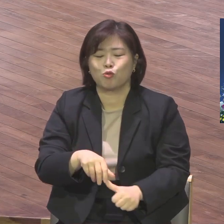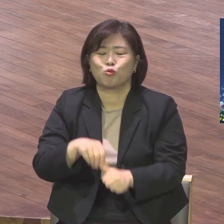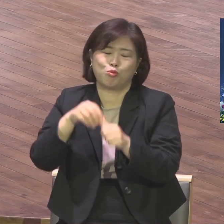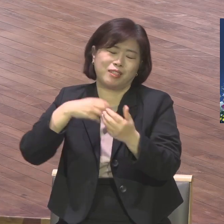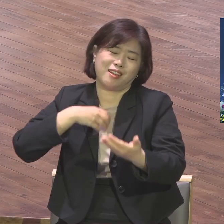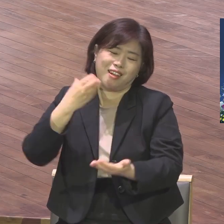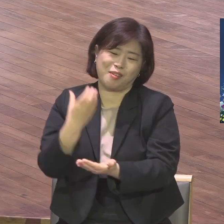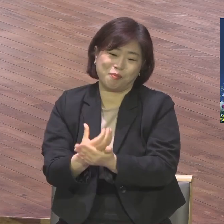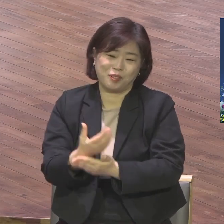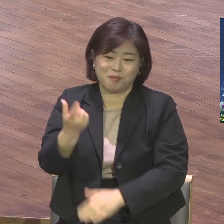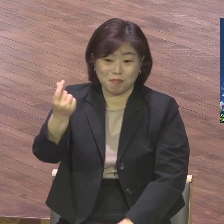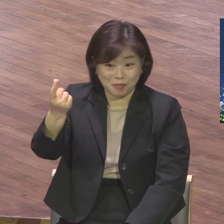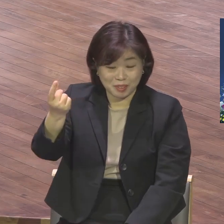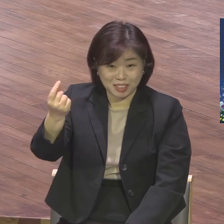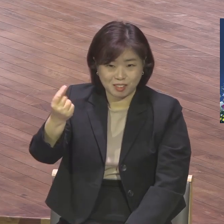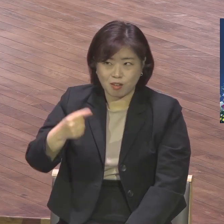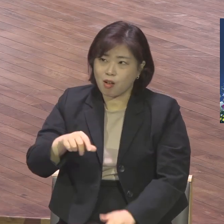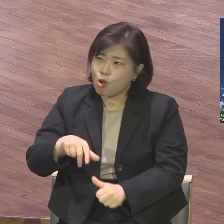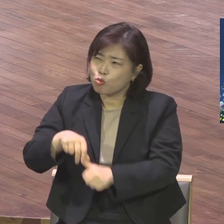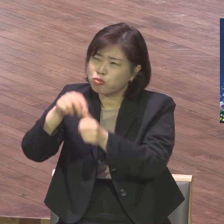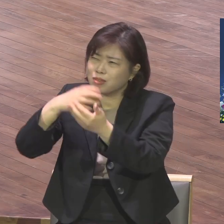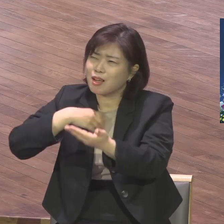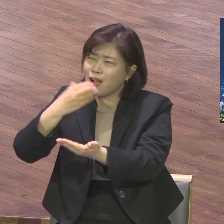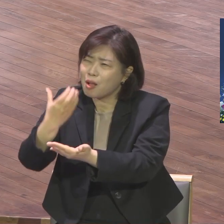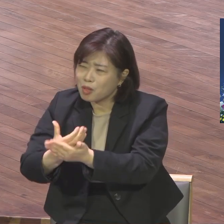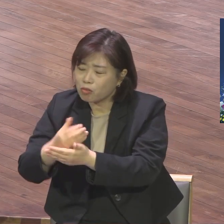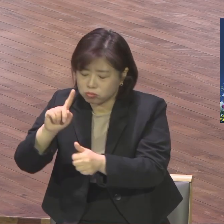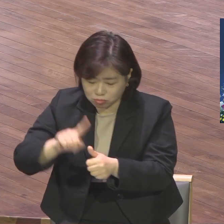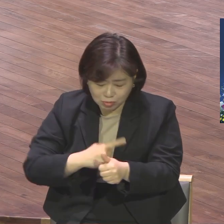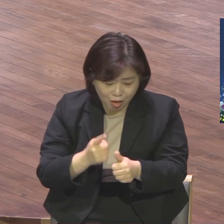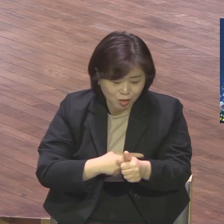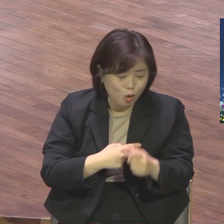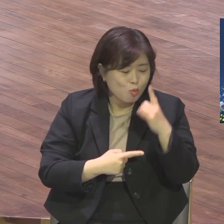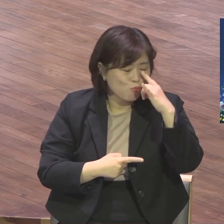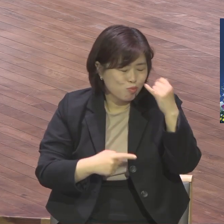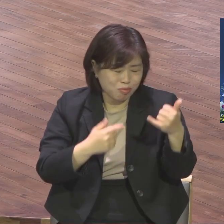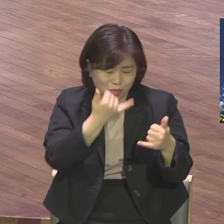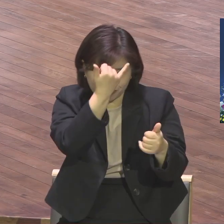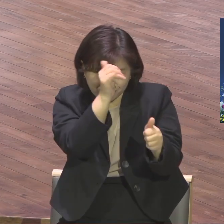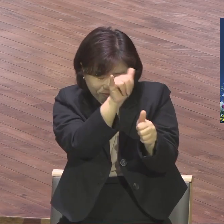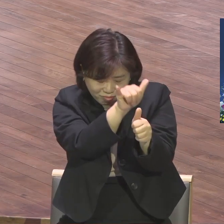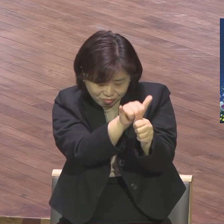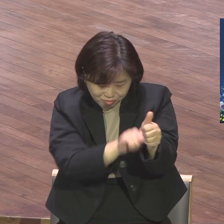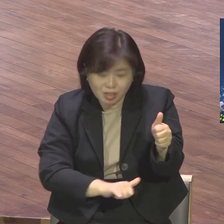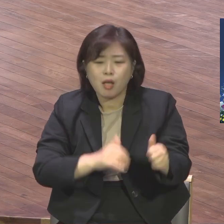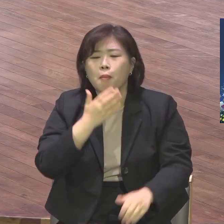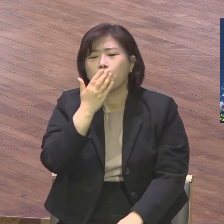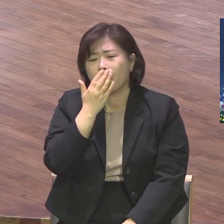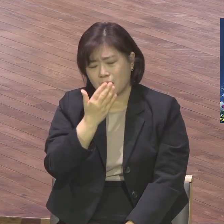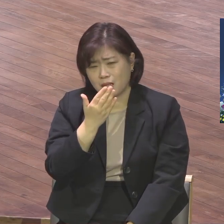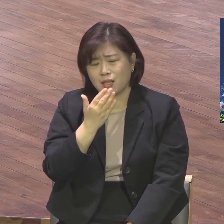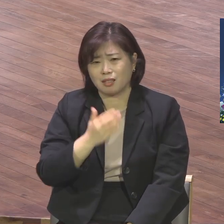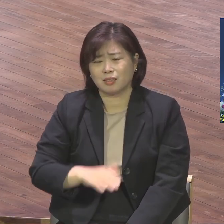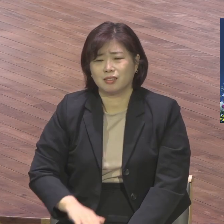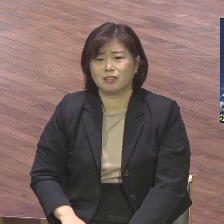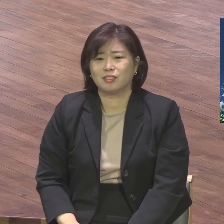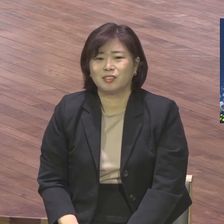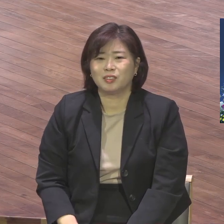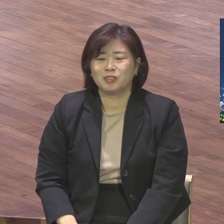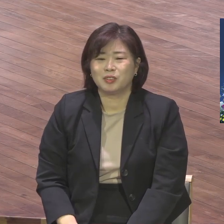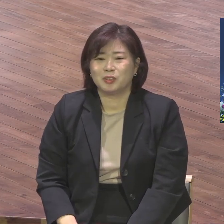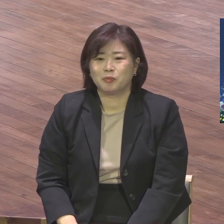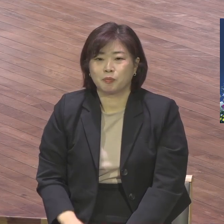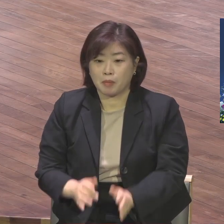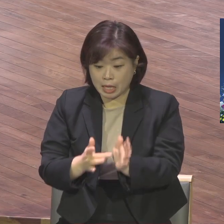사람은 부모에게 효도하게 돼 있어요. 부모님의 그 희생과 헌신을 알고 효도하게 돼 있어요. 예수